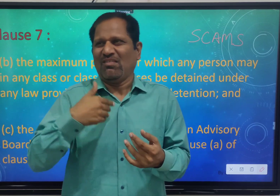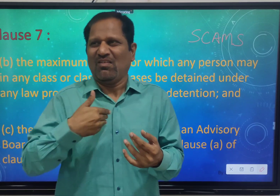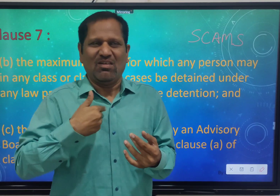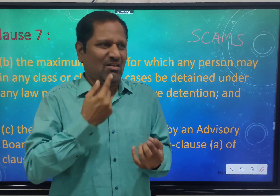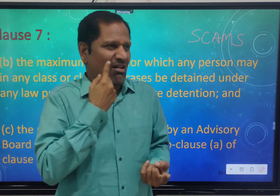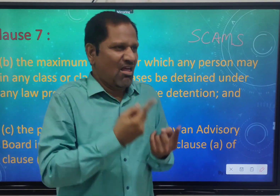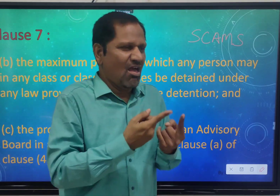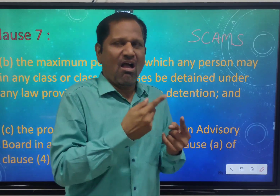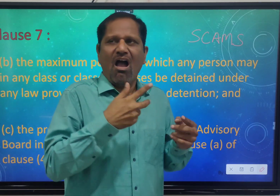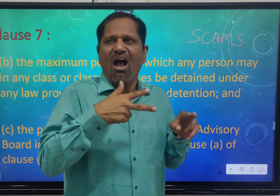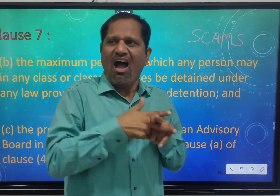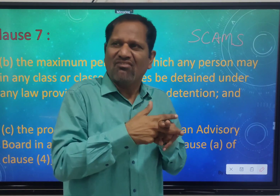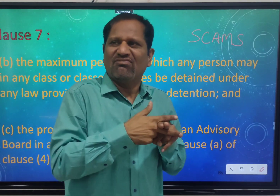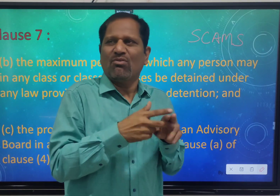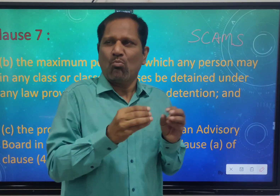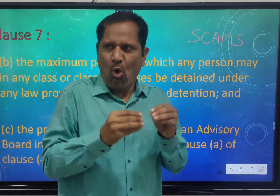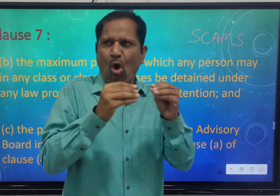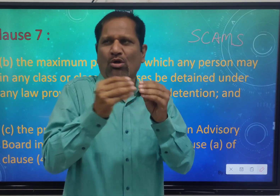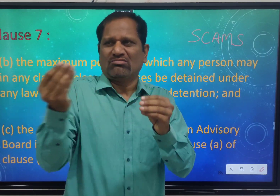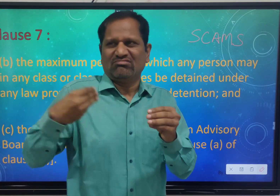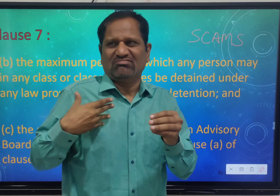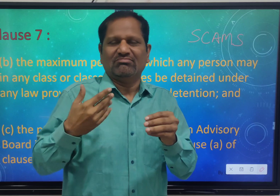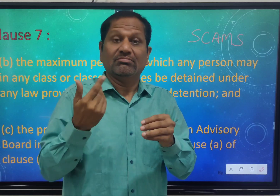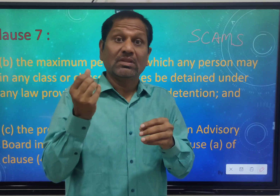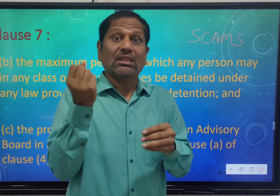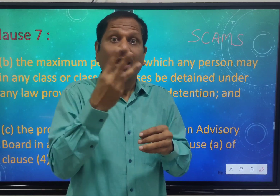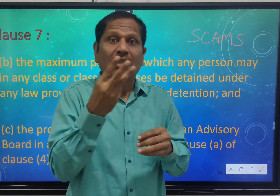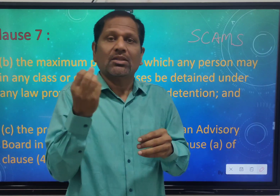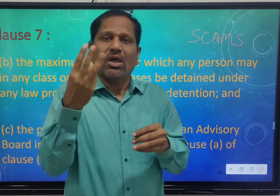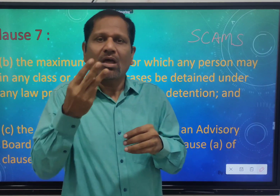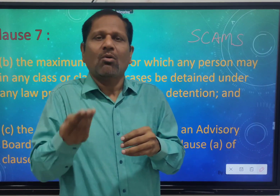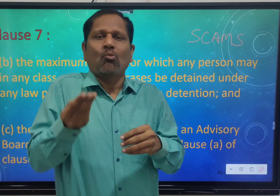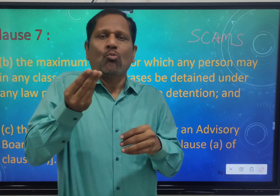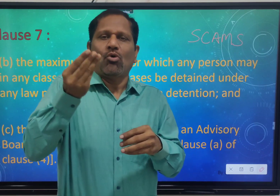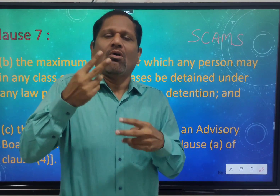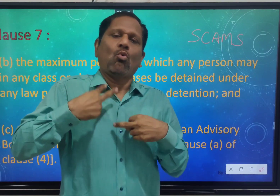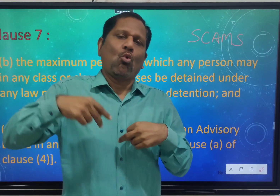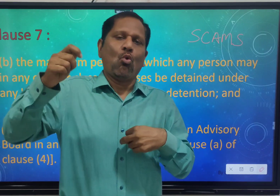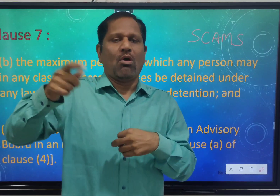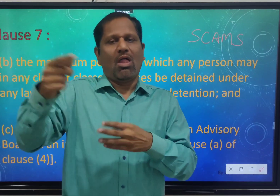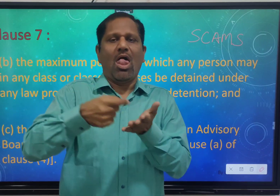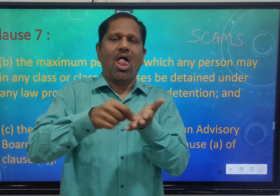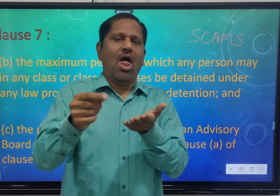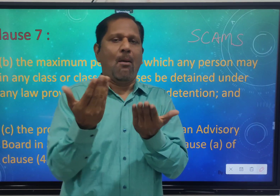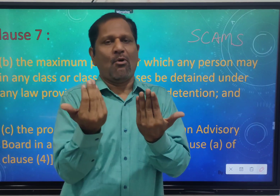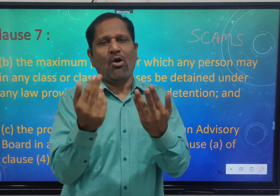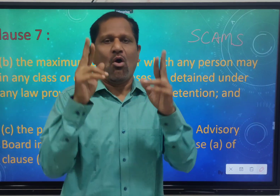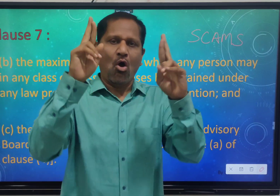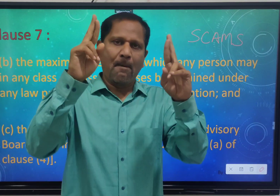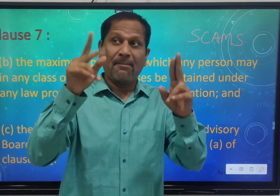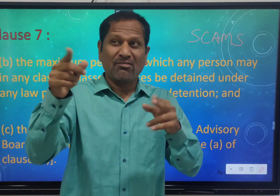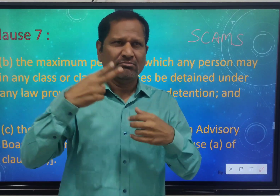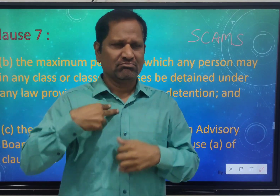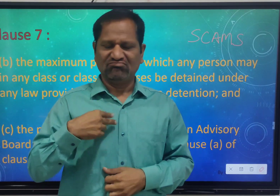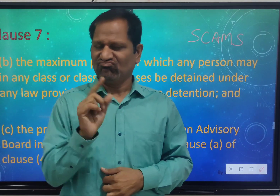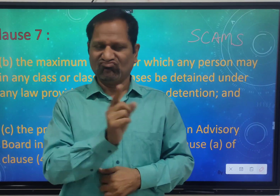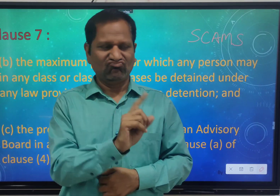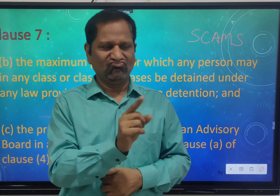परमिशन लेके समय बढ़वा सकते हैं। तो कोई बड़ा अपराध होता है तो उसके हिसाब से एडवाइजरी